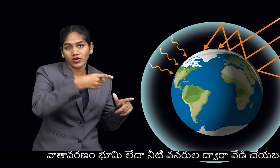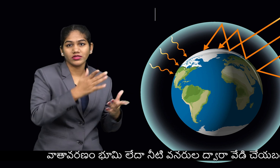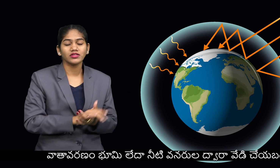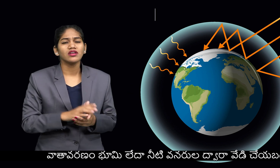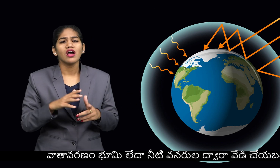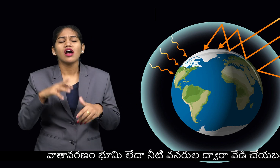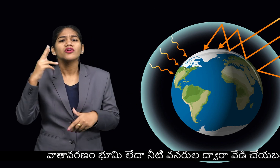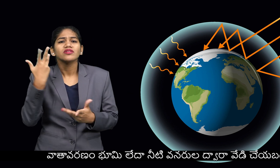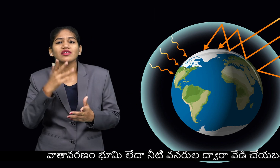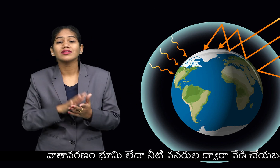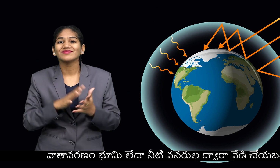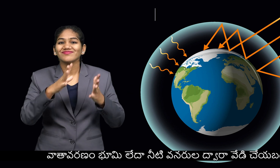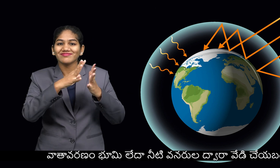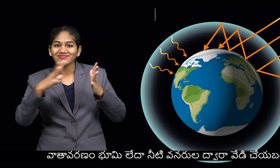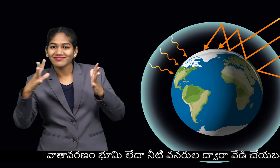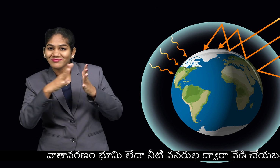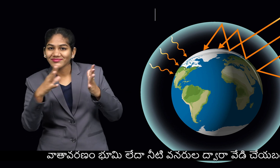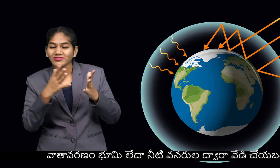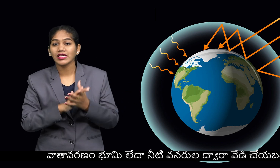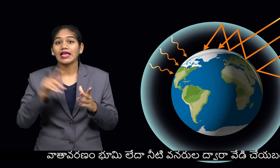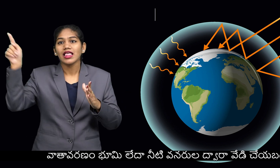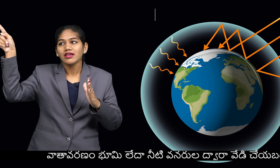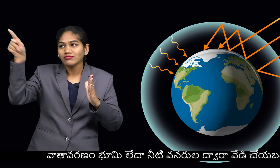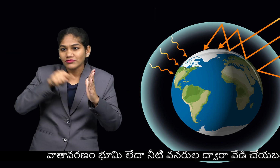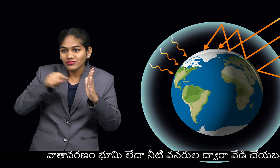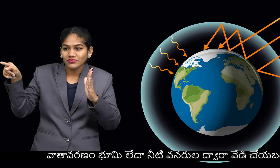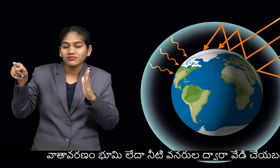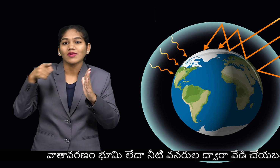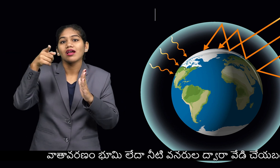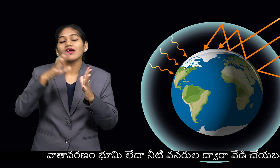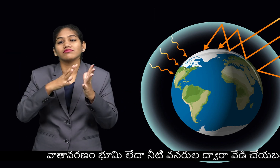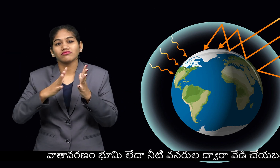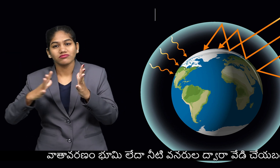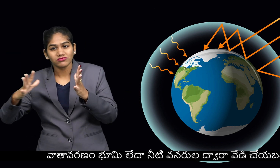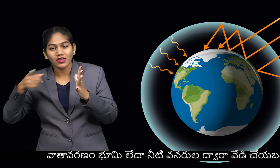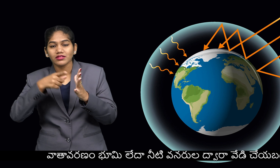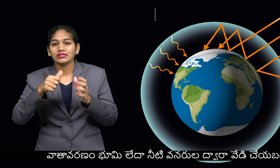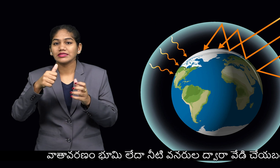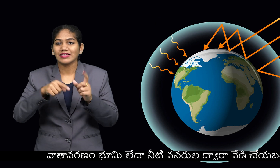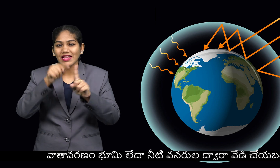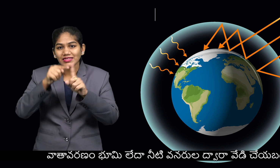వాతావరణం భూమి లేదా నీటి వనరుల ద్వారా వేడి చేయబడుతుంది.